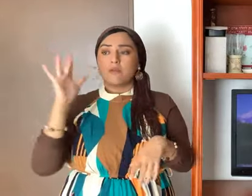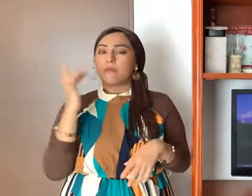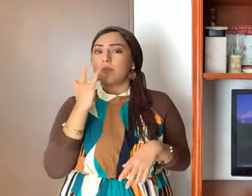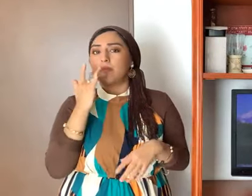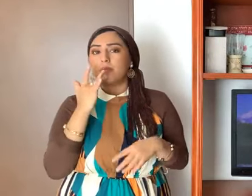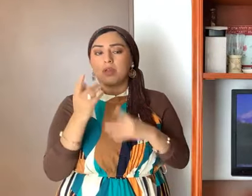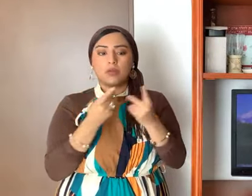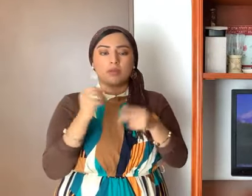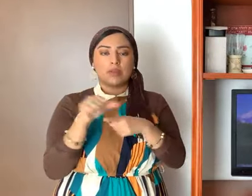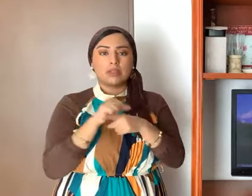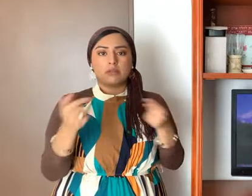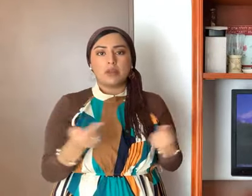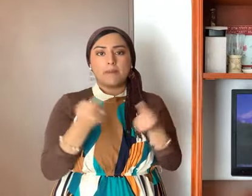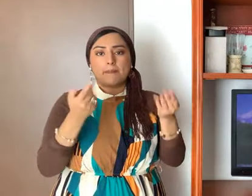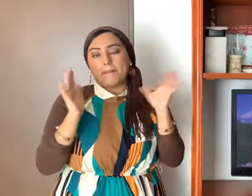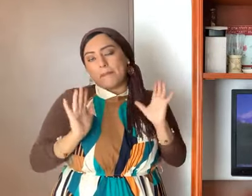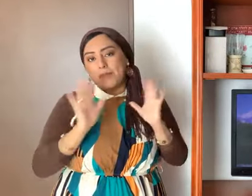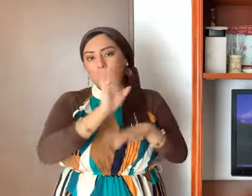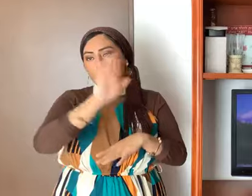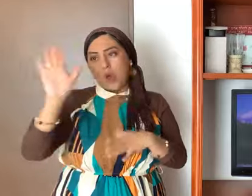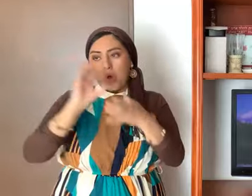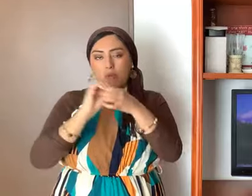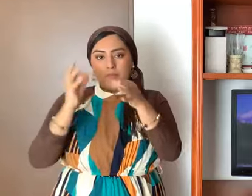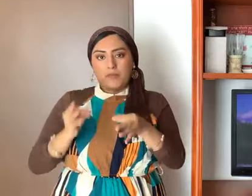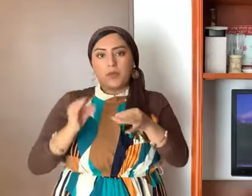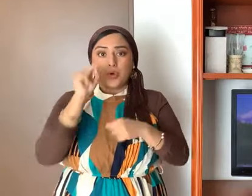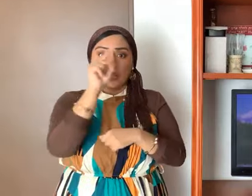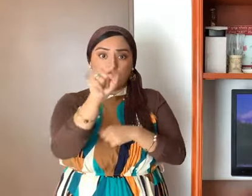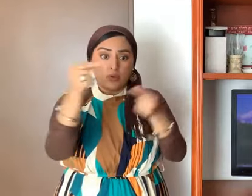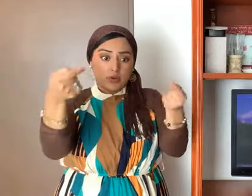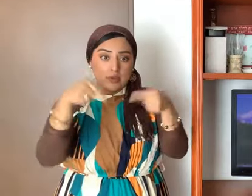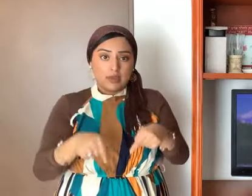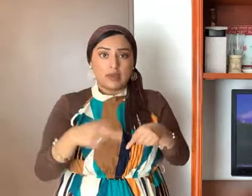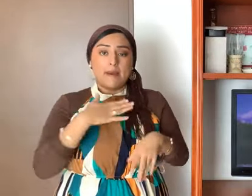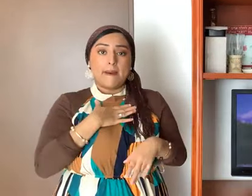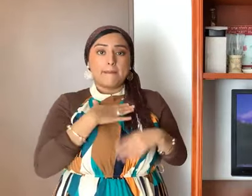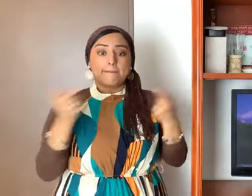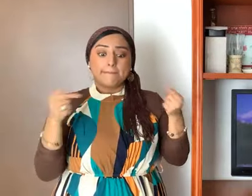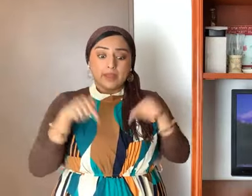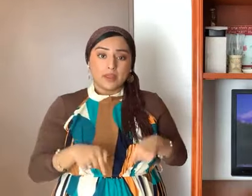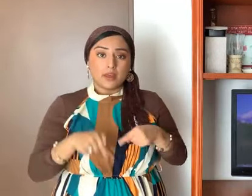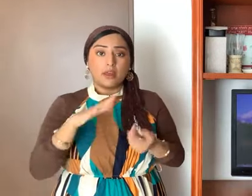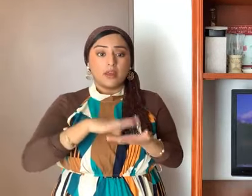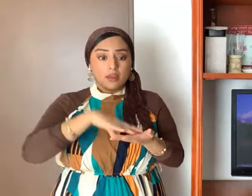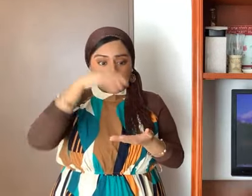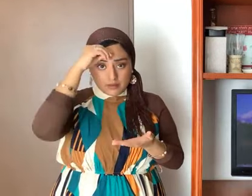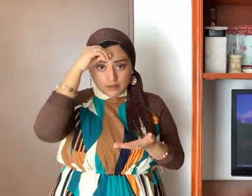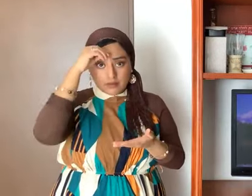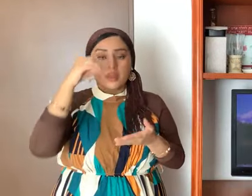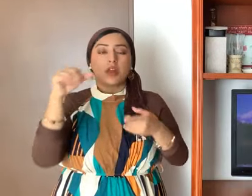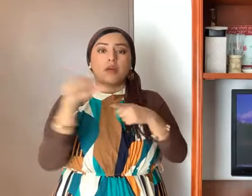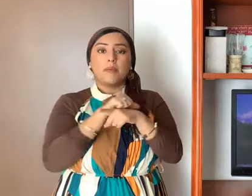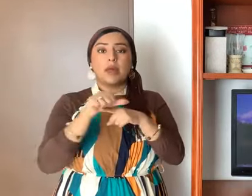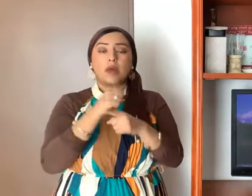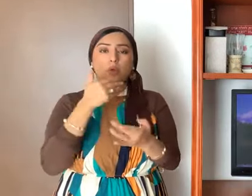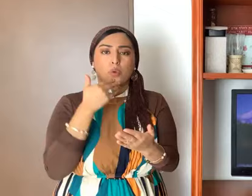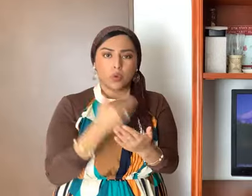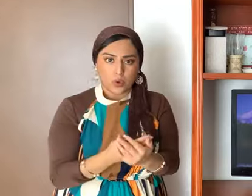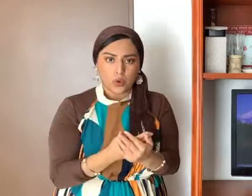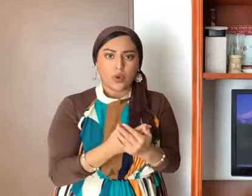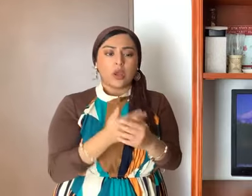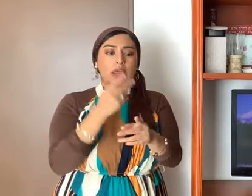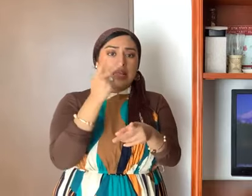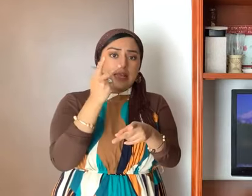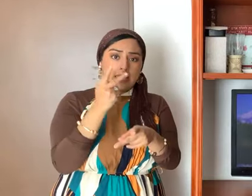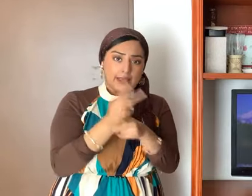hacer lo malo. Pero bueno, esa es decisión de cada quien. Tú estás aquí y yo estoy aquí para que aprendamos a hacer lo bueno, para aprender